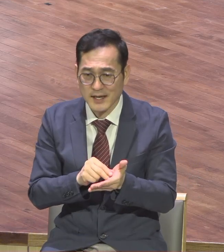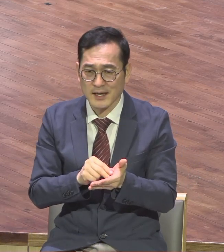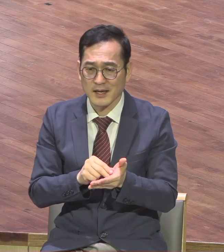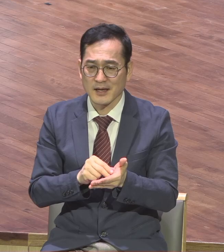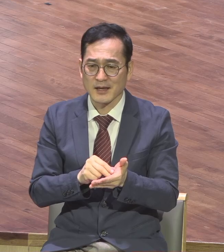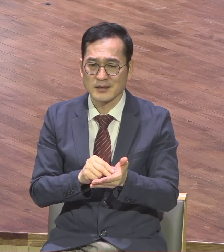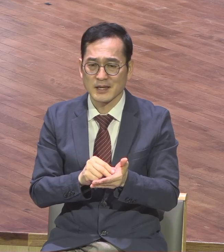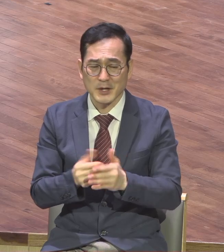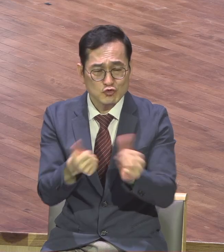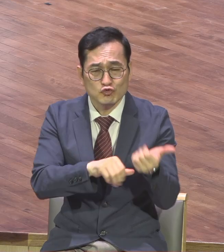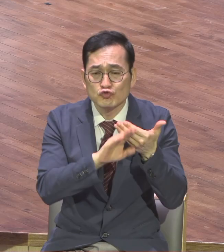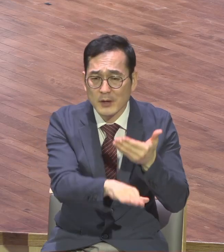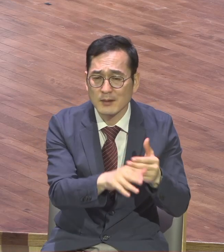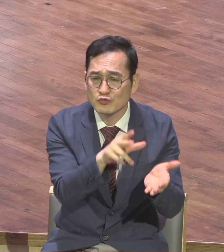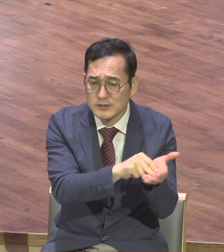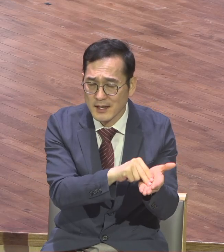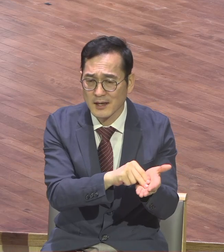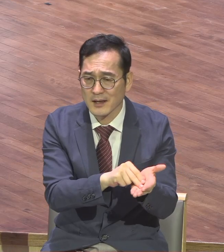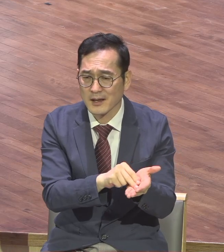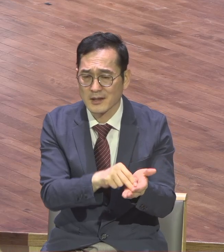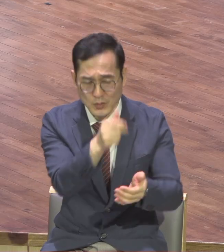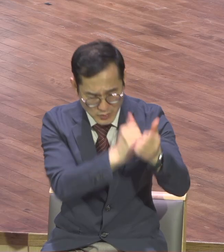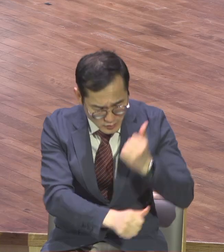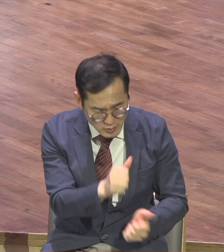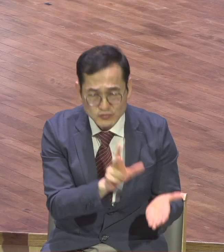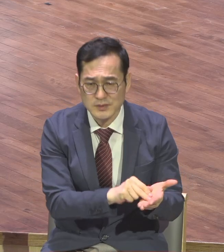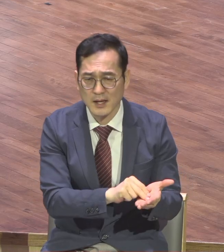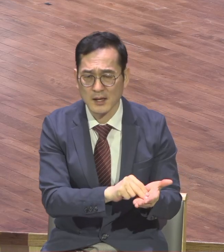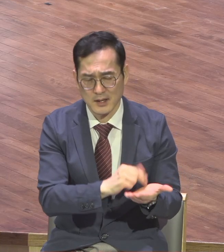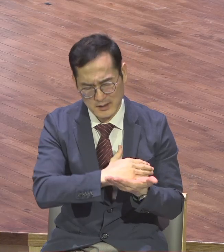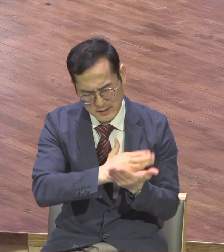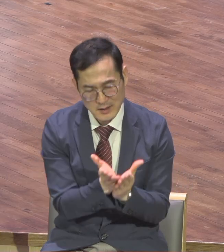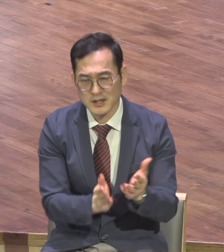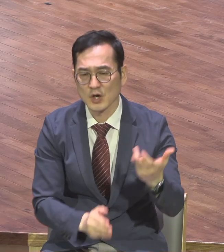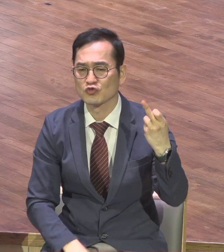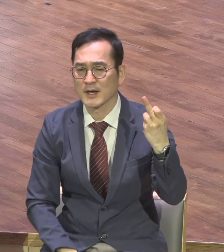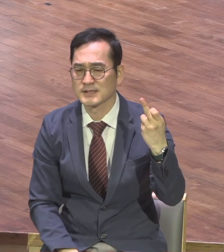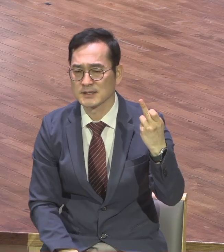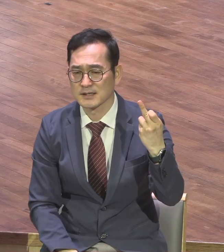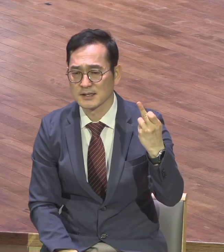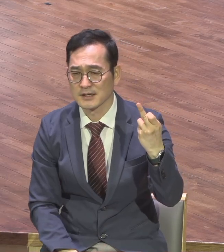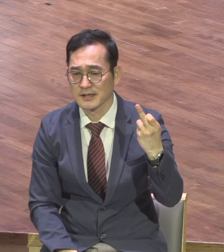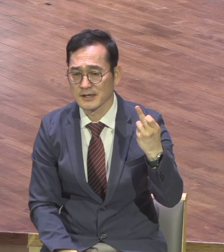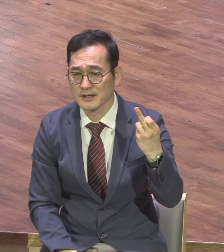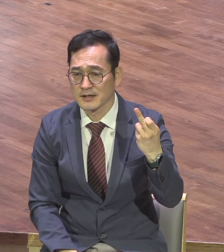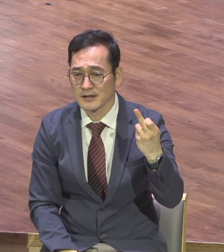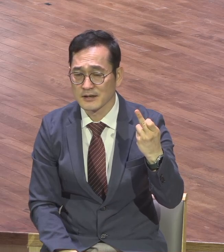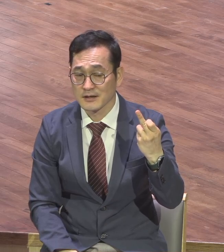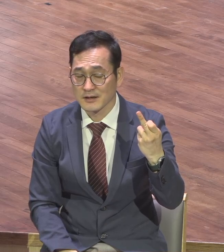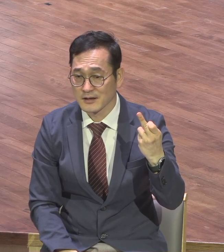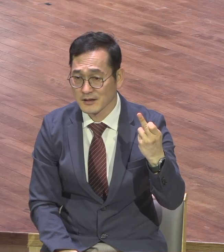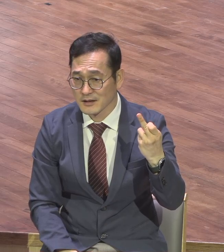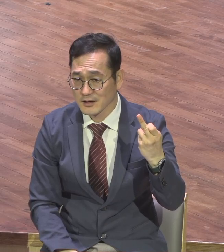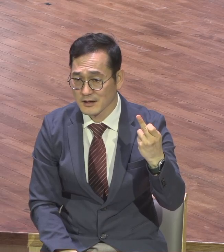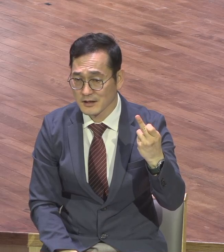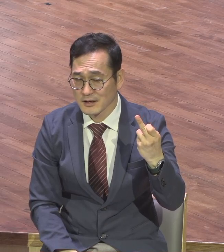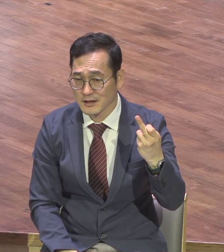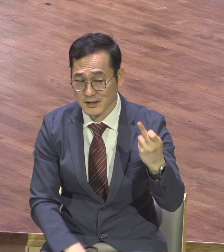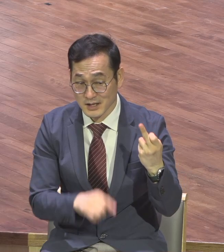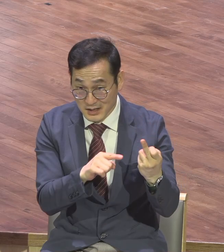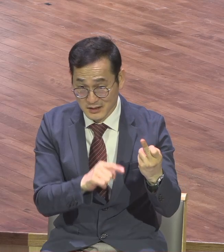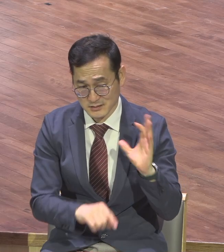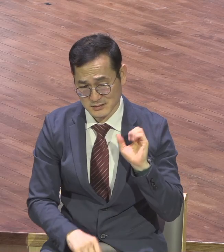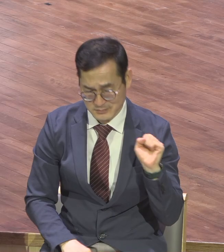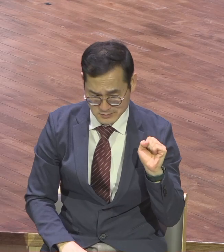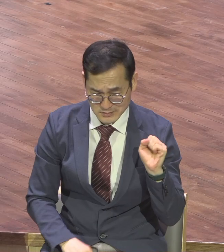문제. 자, 이것이 바로 사단이 주는 12가지인데 이렇게 도합 12가지가 인간을